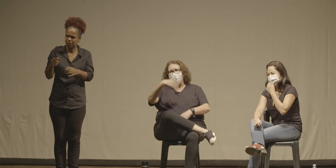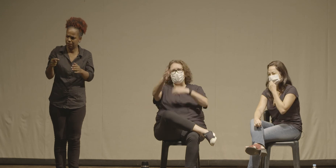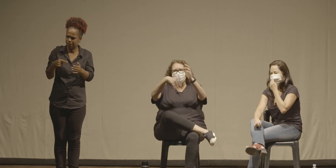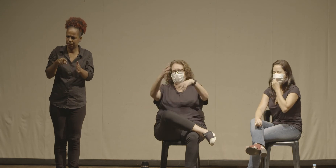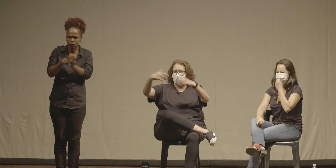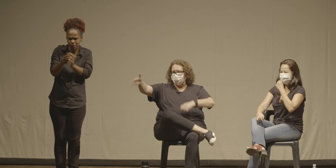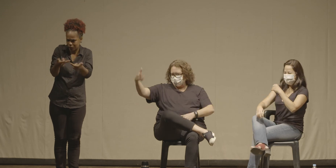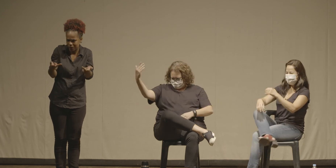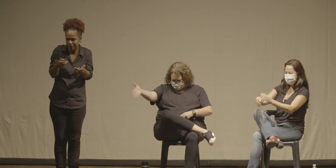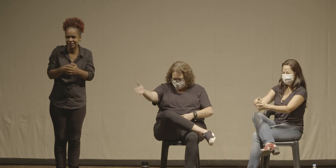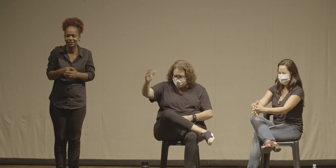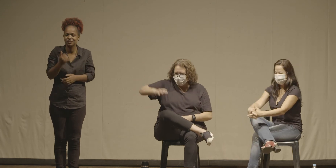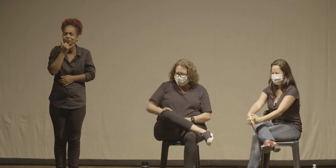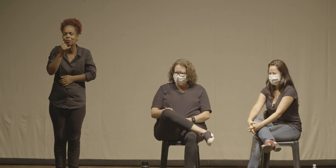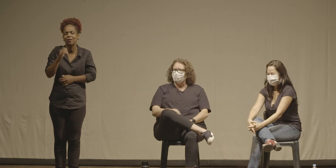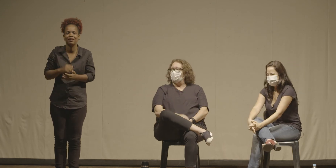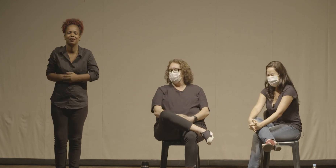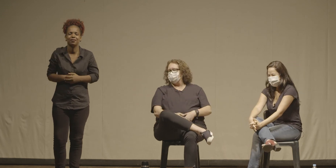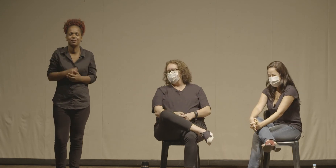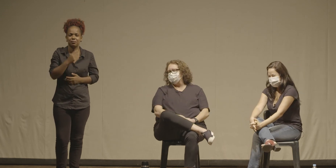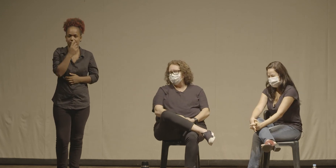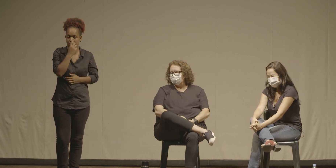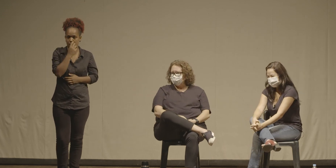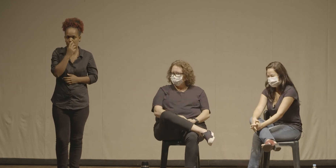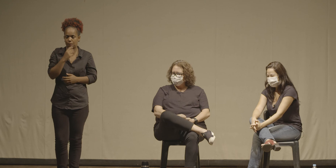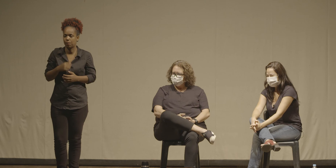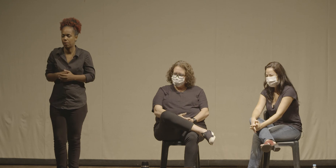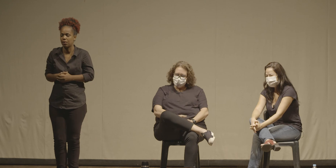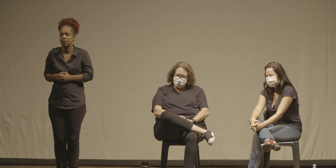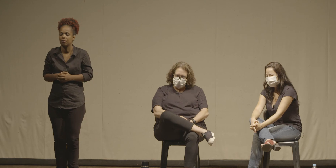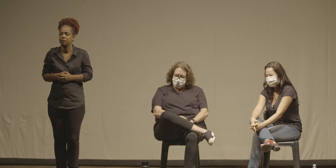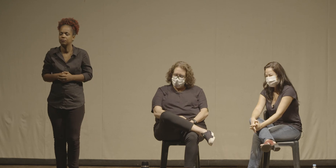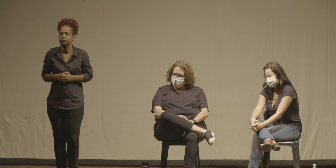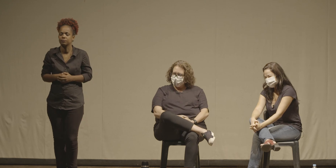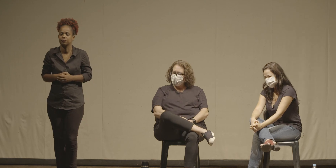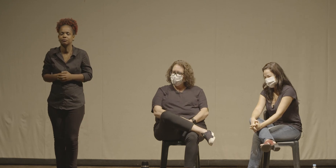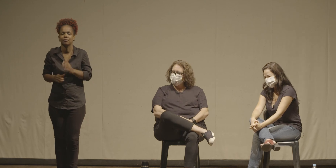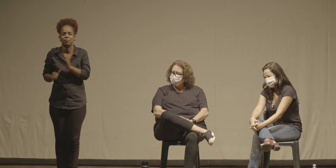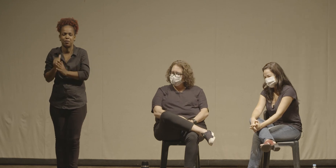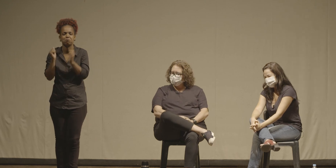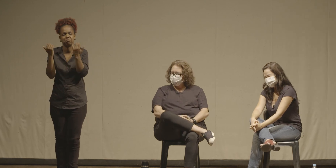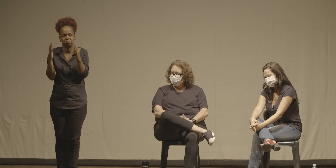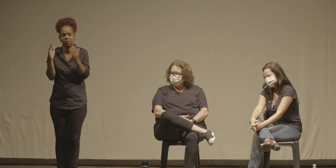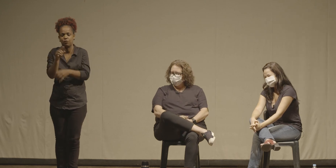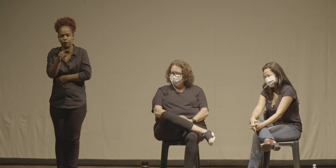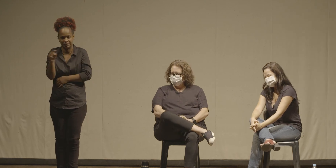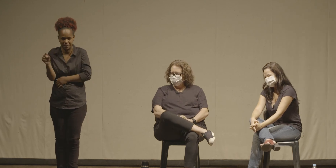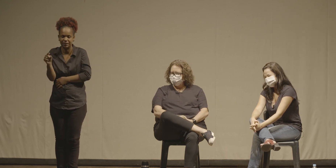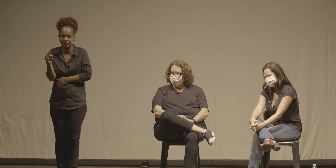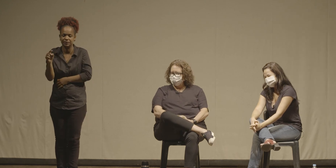perguntar e aí a gente passou. Fica à vontade. Não, primeiro, assim, queria parabenizar vocês,